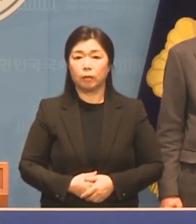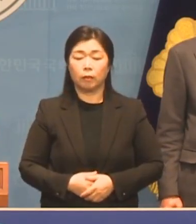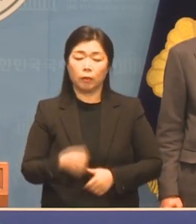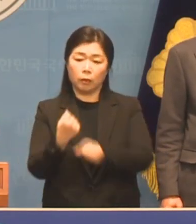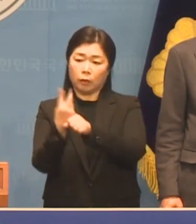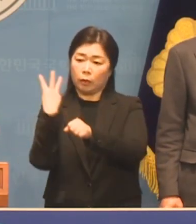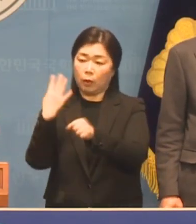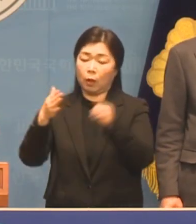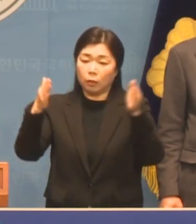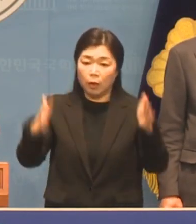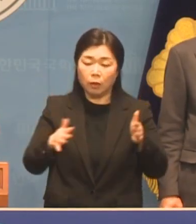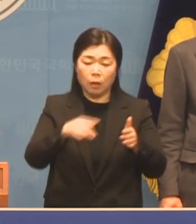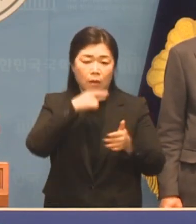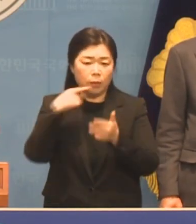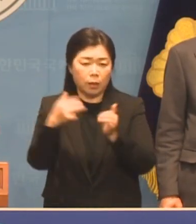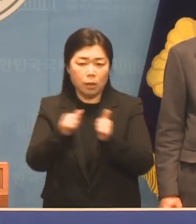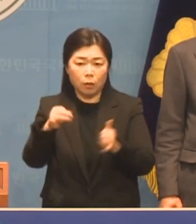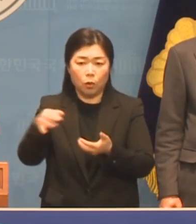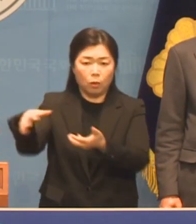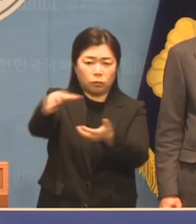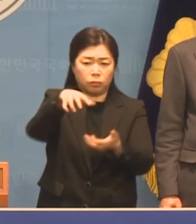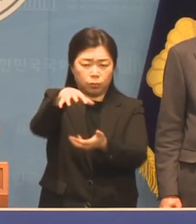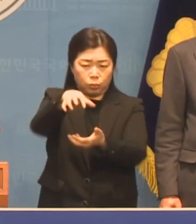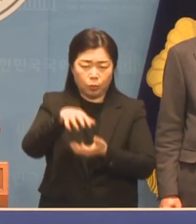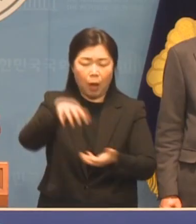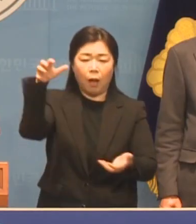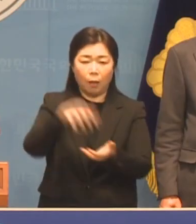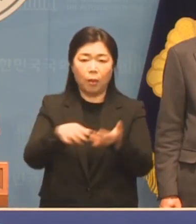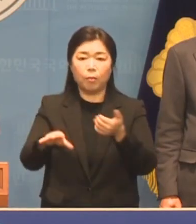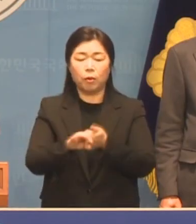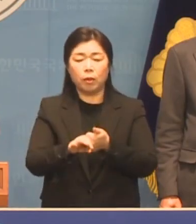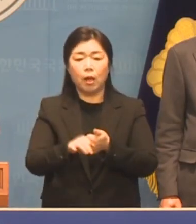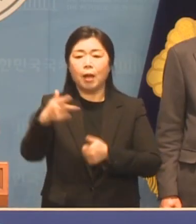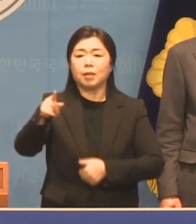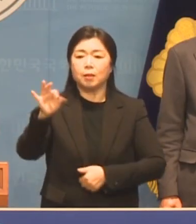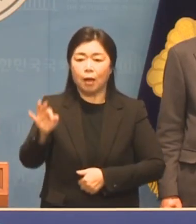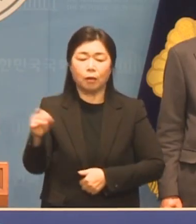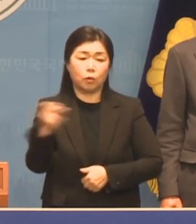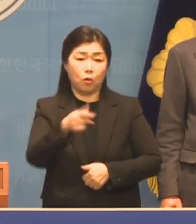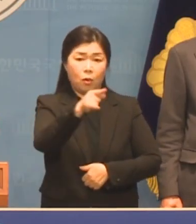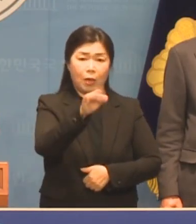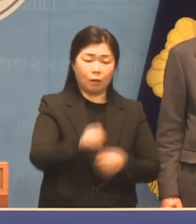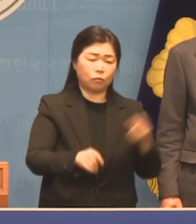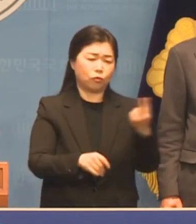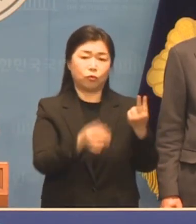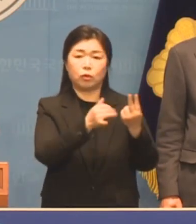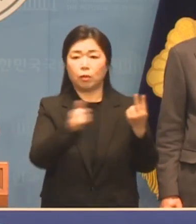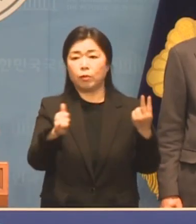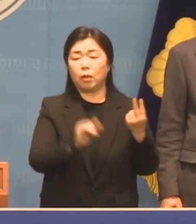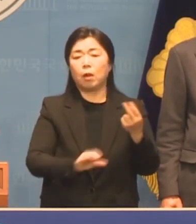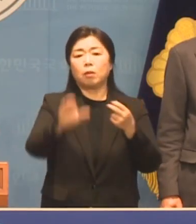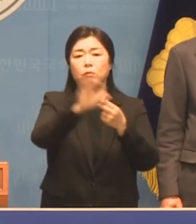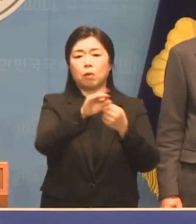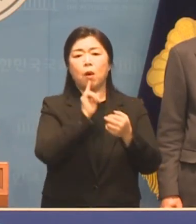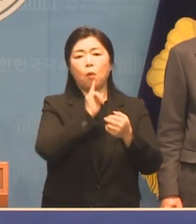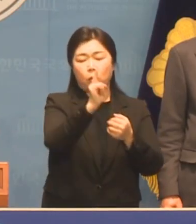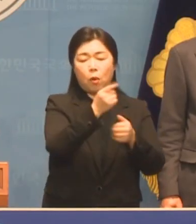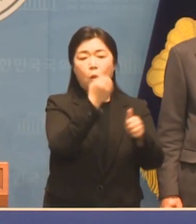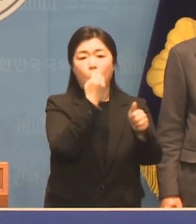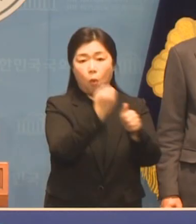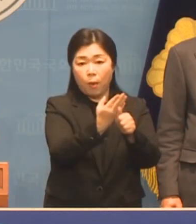그동안 피해자들로부터 모금된 모든 돈들은 장수진과 강창구의 추가 고소 고발